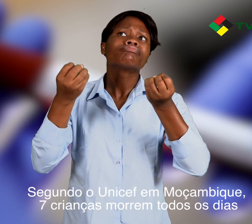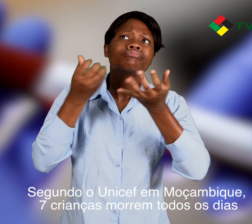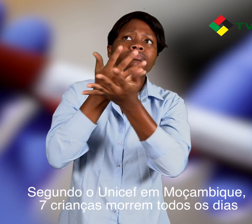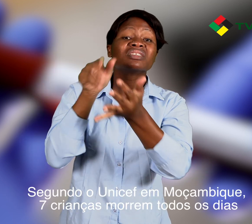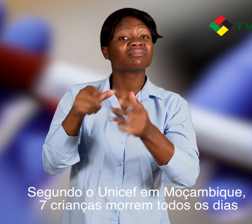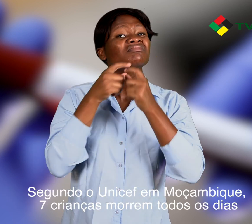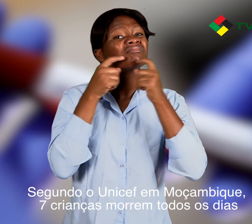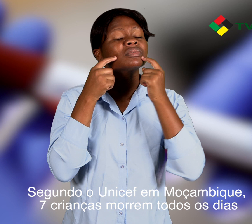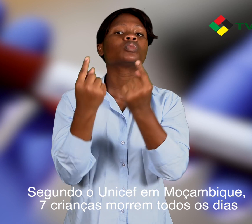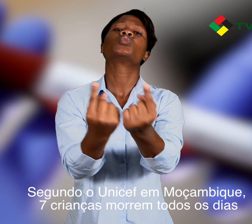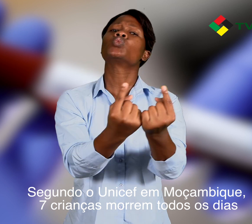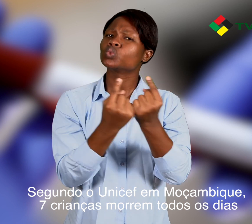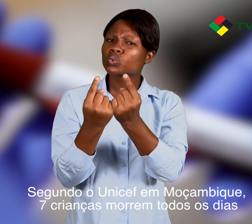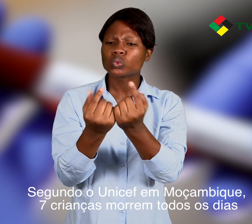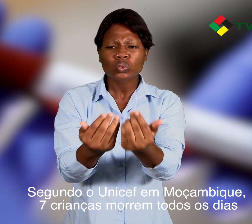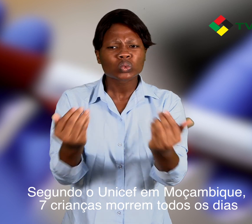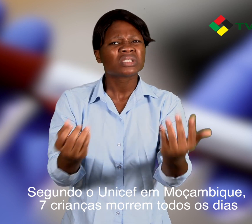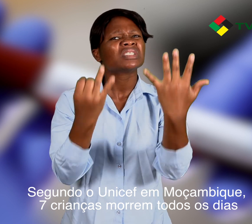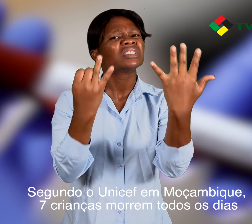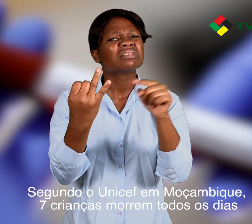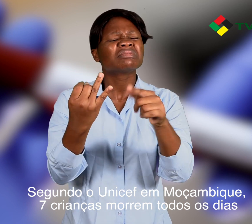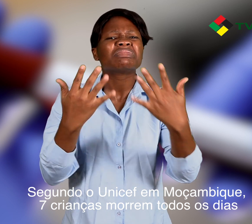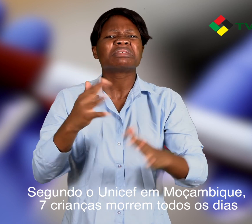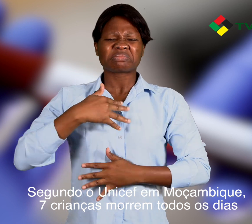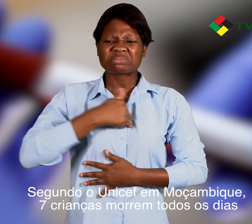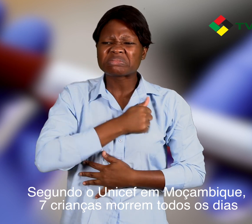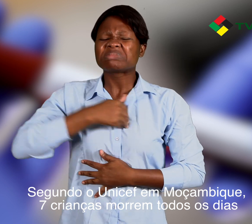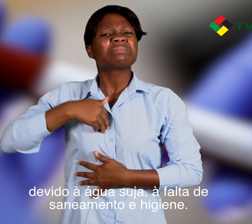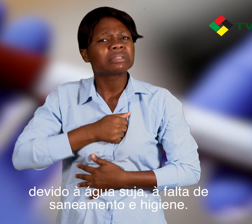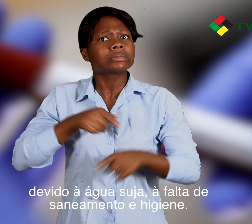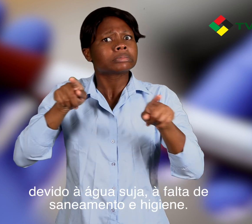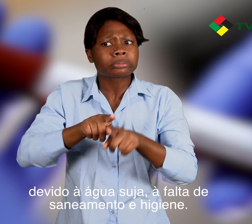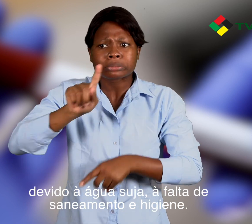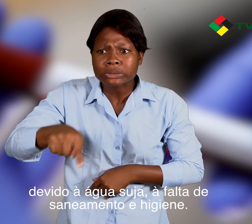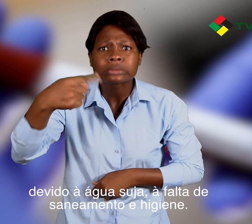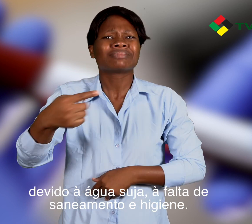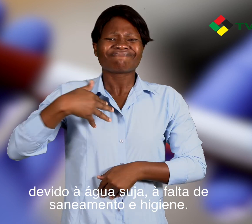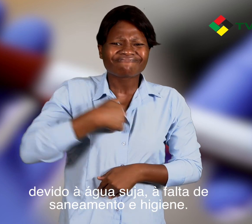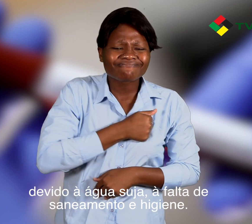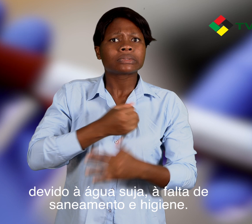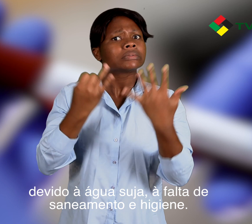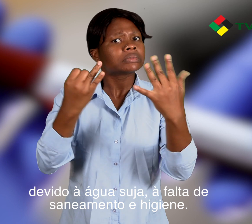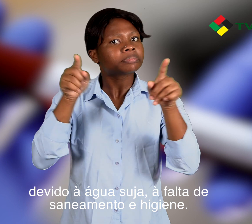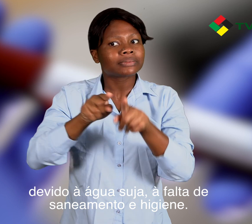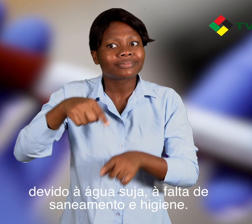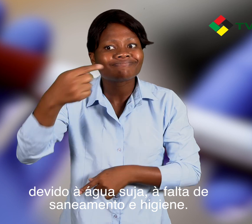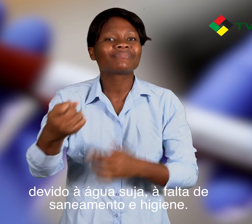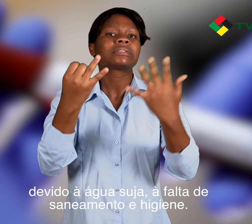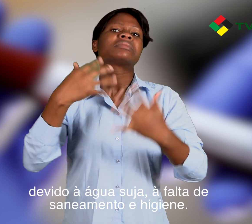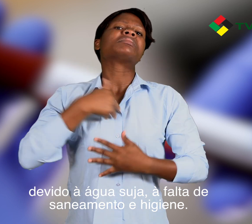Segundo a Unicef, em Moçambique, 7 crianças morrem todos os dias devido à água suja, à falta de saneamento e higiene.